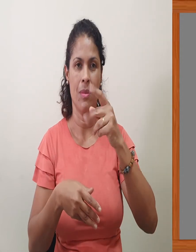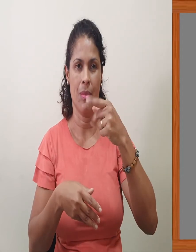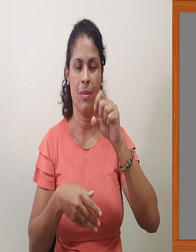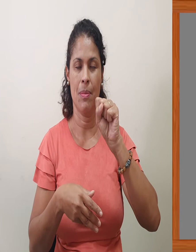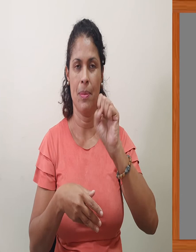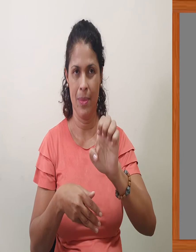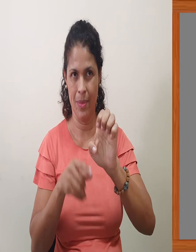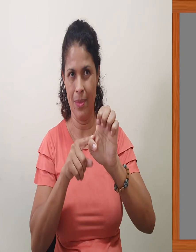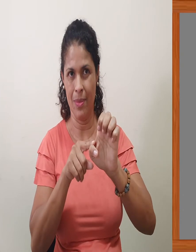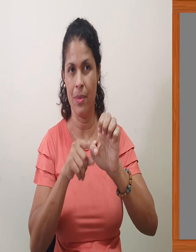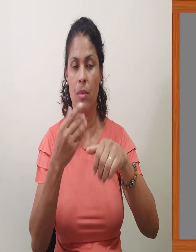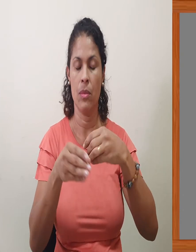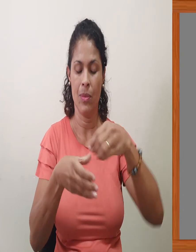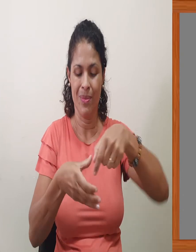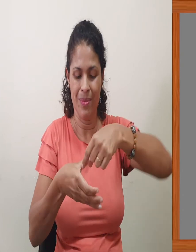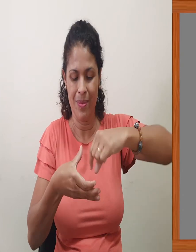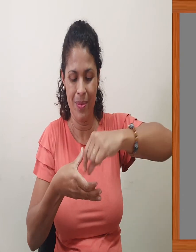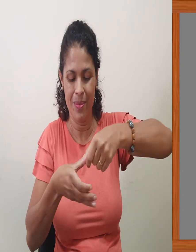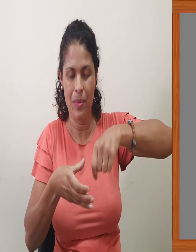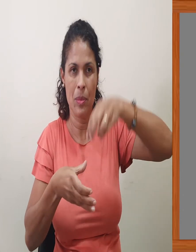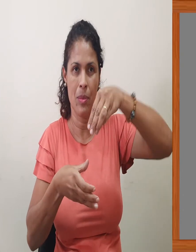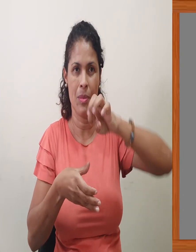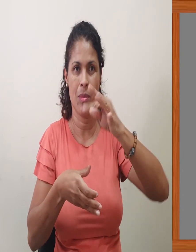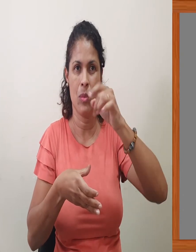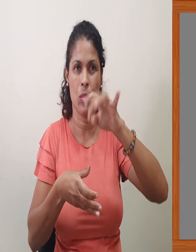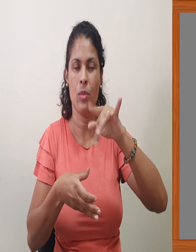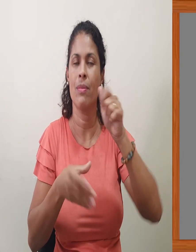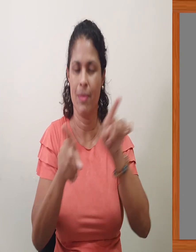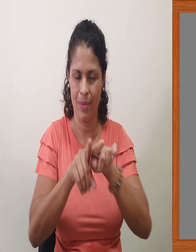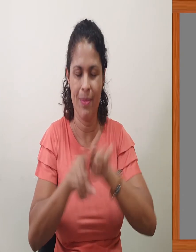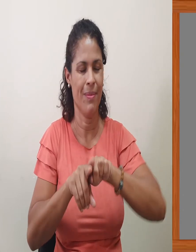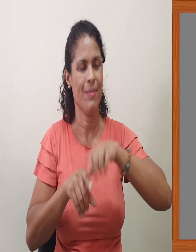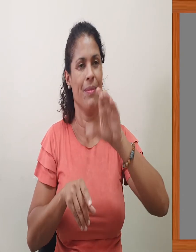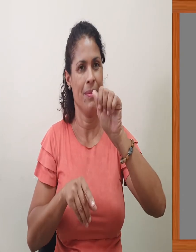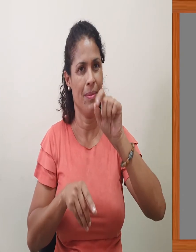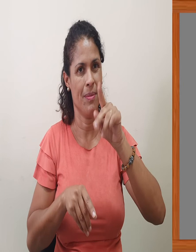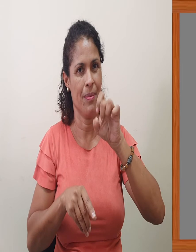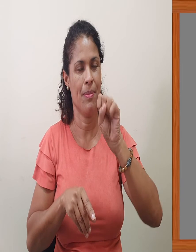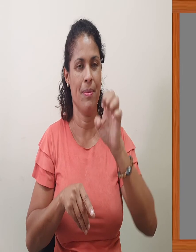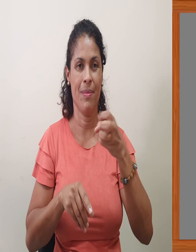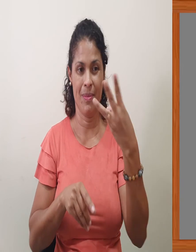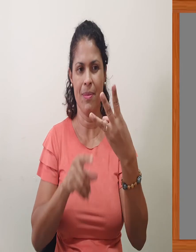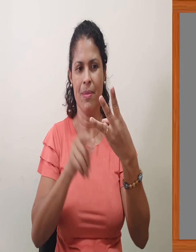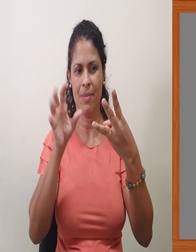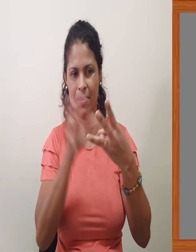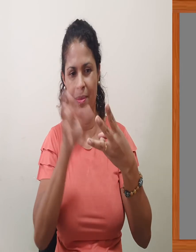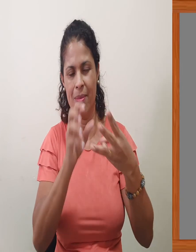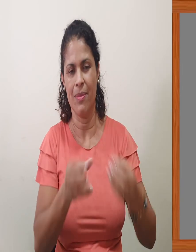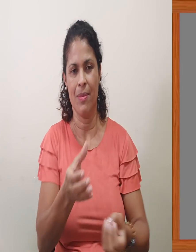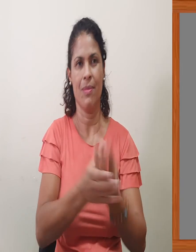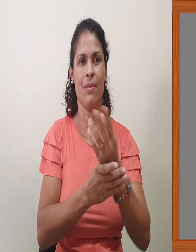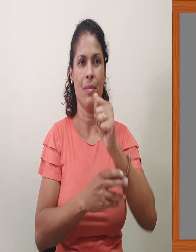toda uma sequência de caspases intracelulares, que culmina com a ativação da caspase 3. A